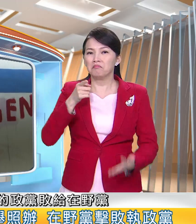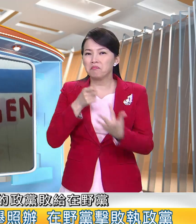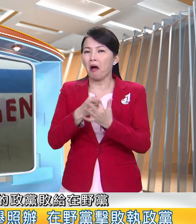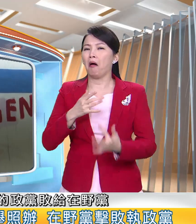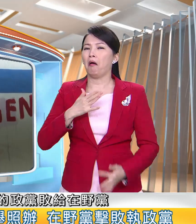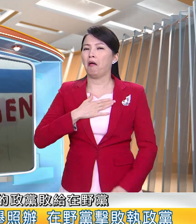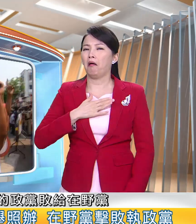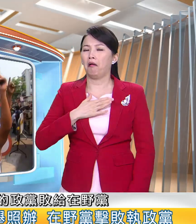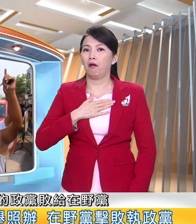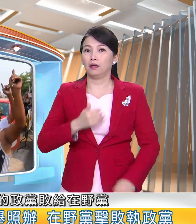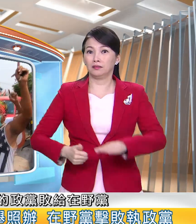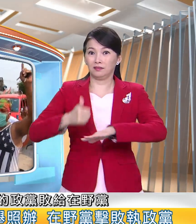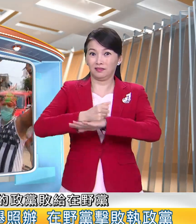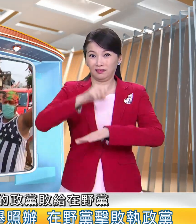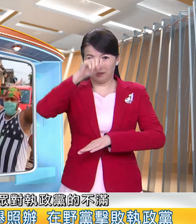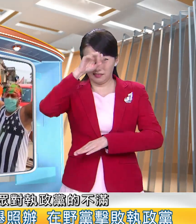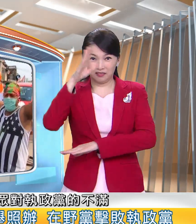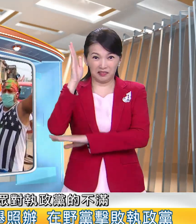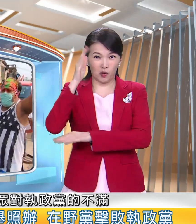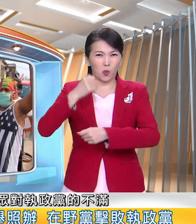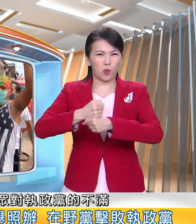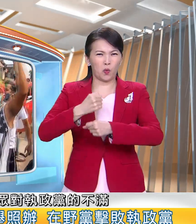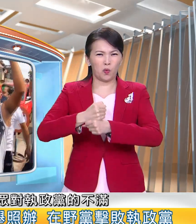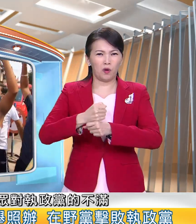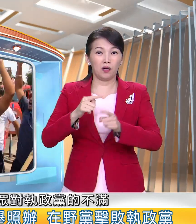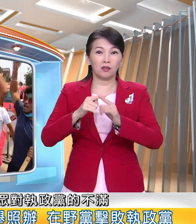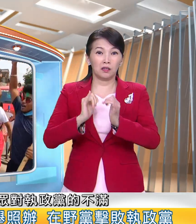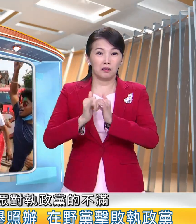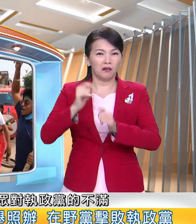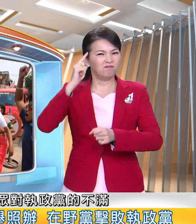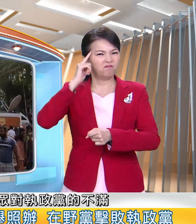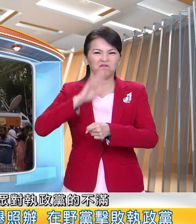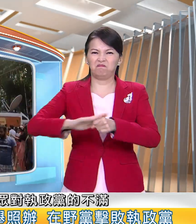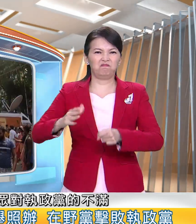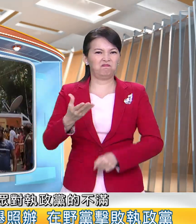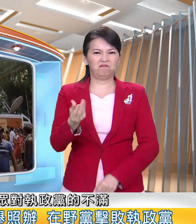野党，反映出印度民众对执政党的不满。